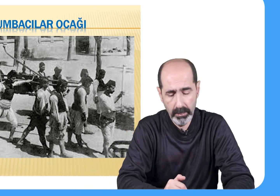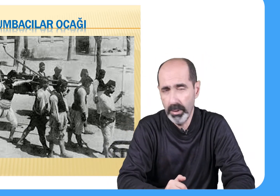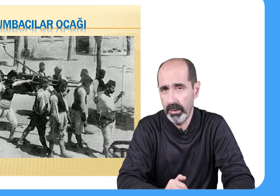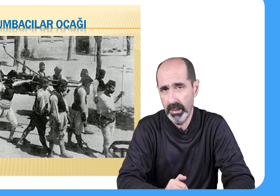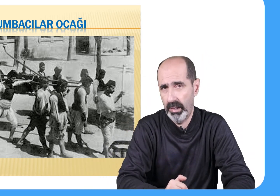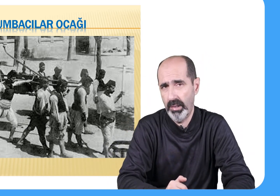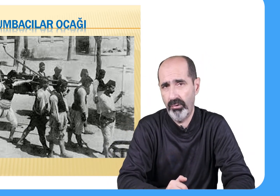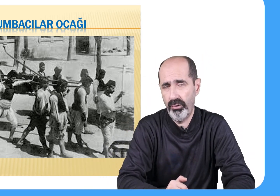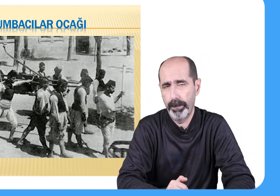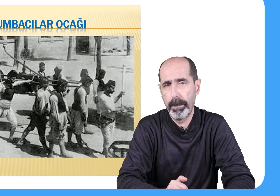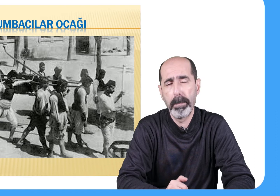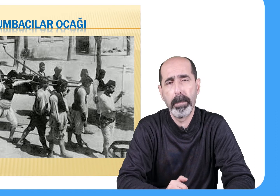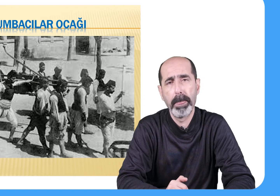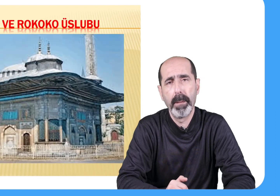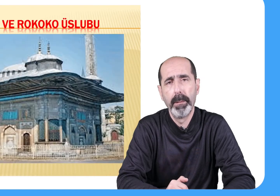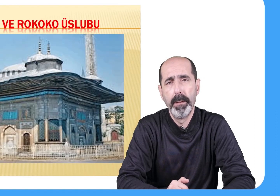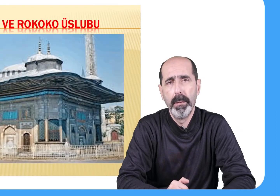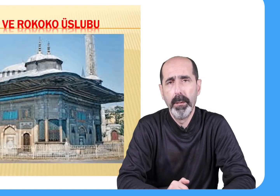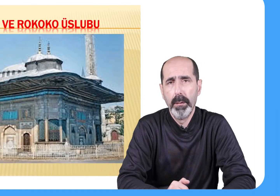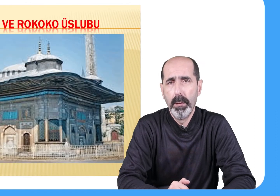verdi bir ihtiyaç